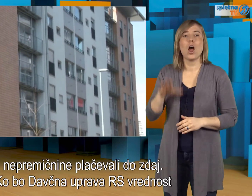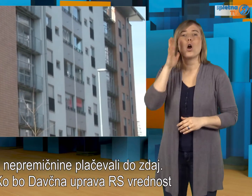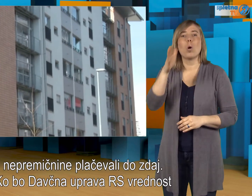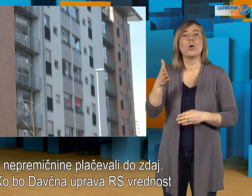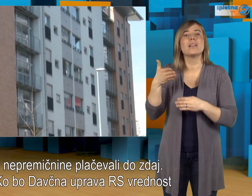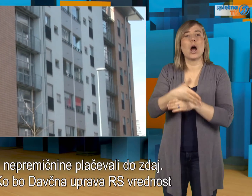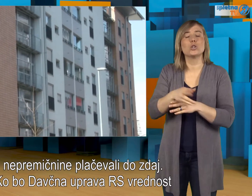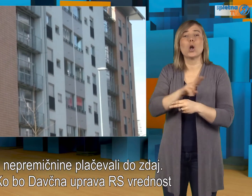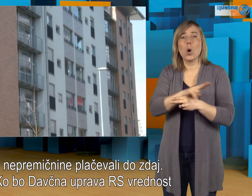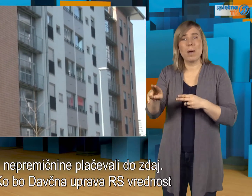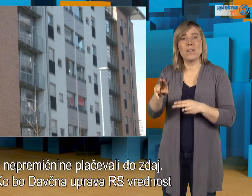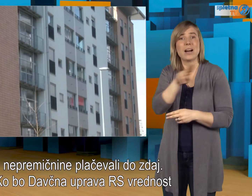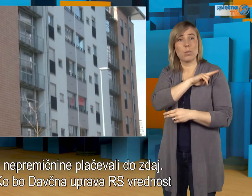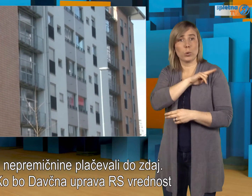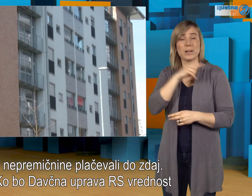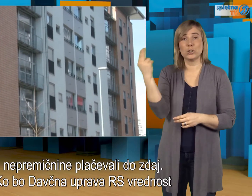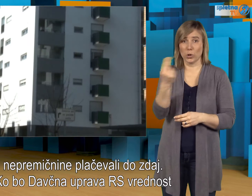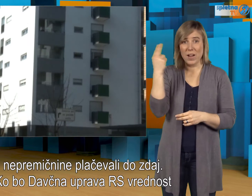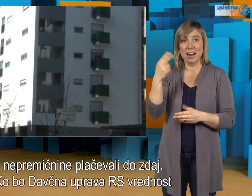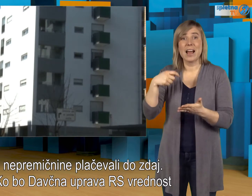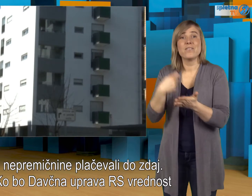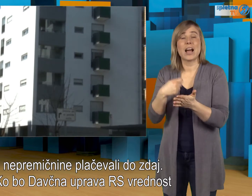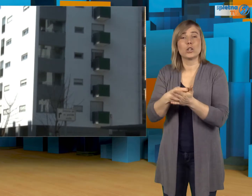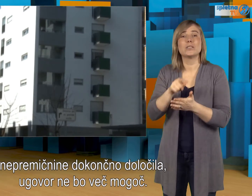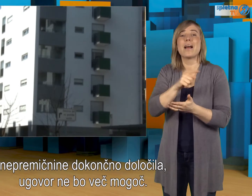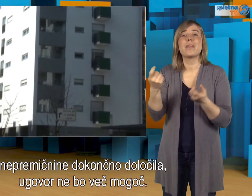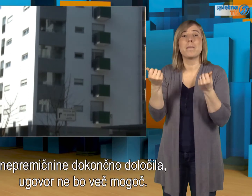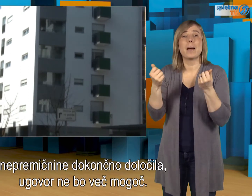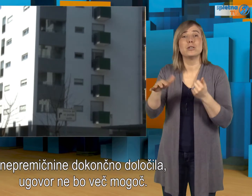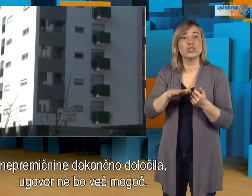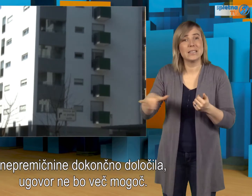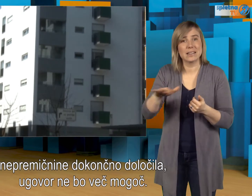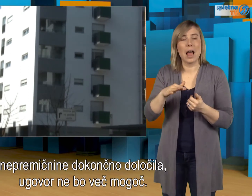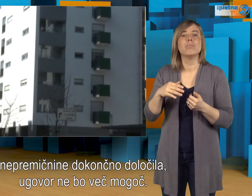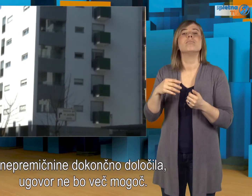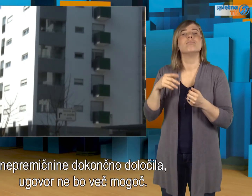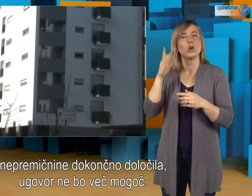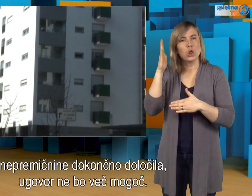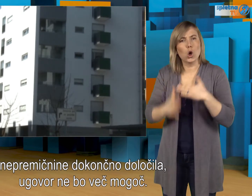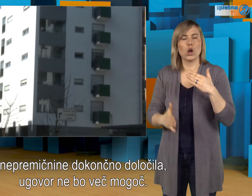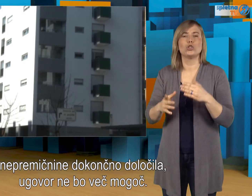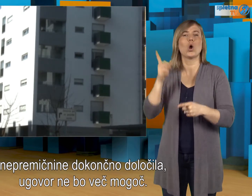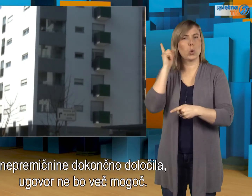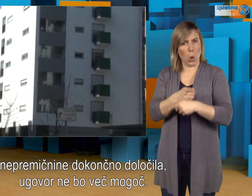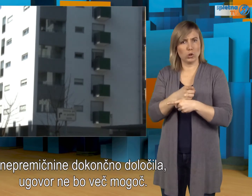Ko bo davčna uprava Republike Slovenije vrednost nepremičnine dokončno določila, ugovor ne bo več